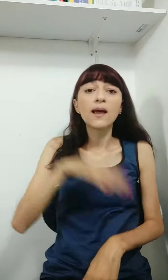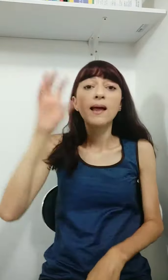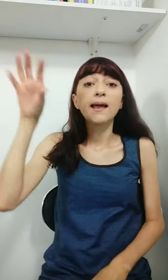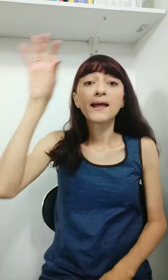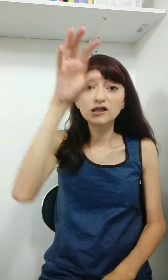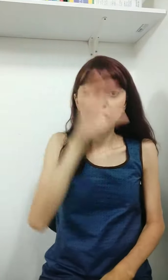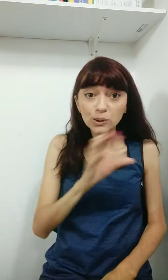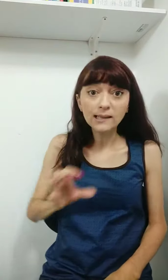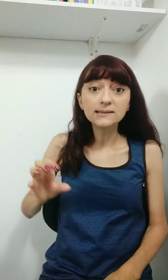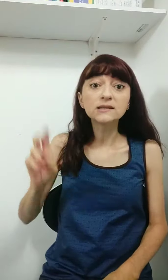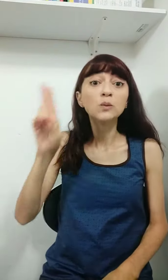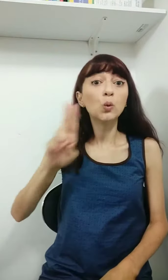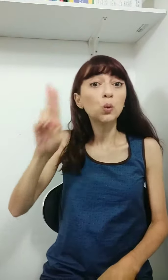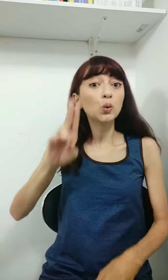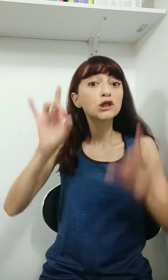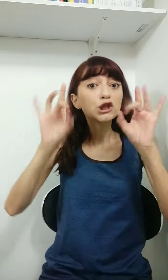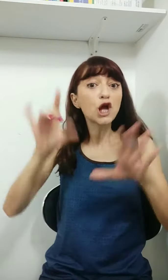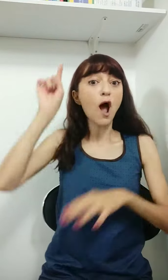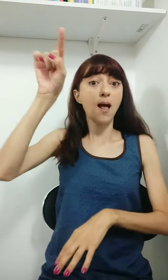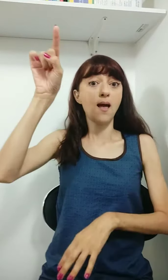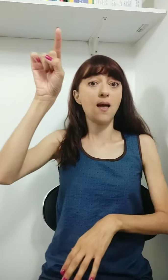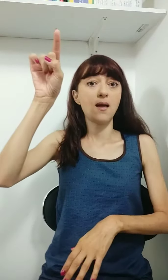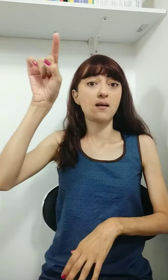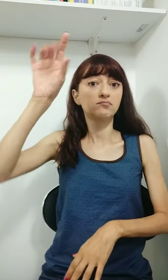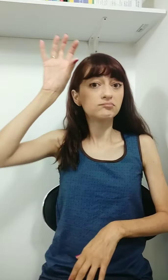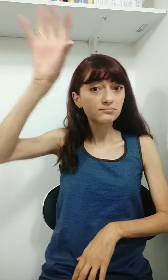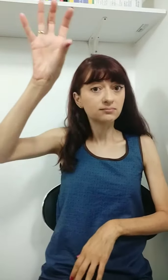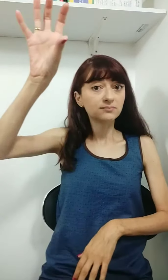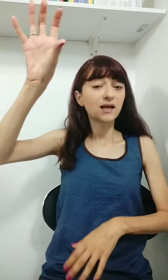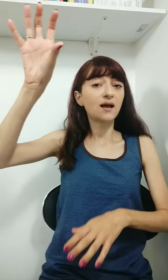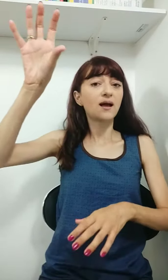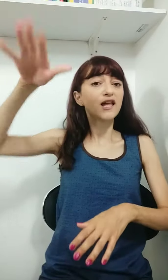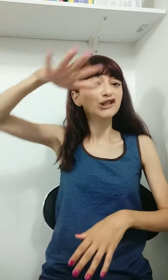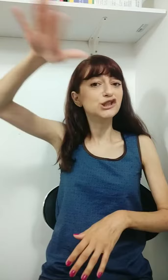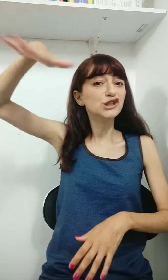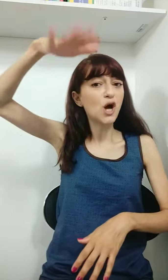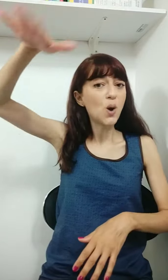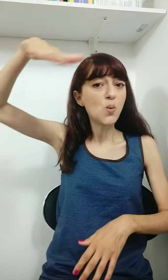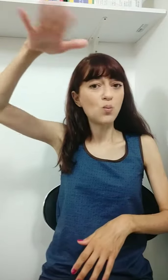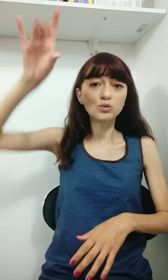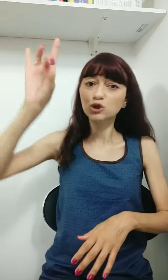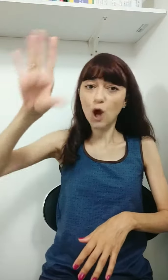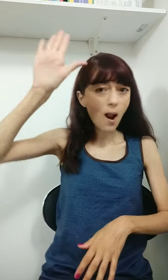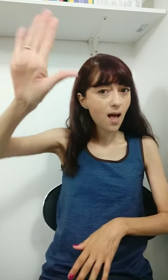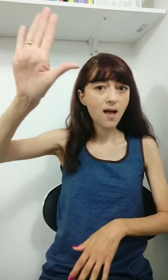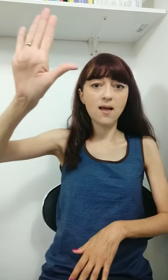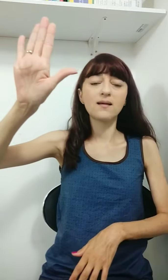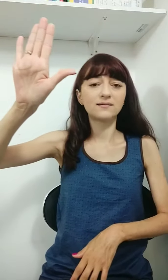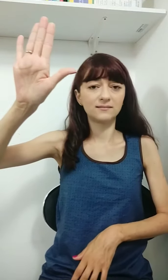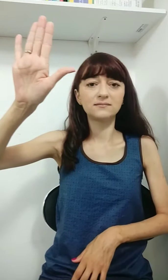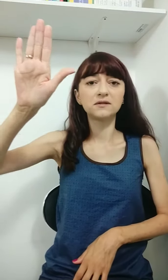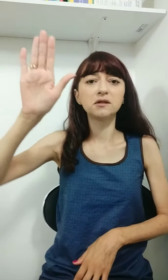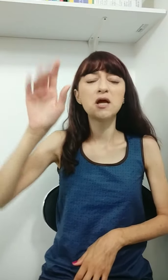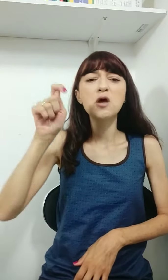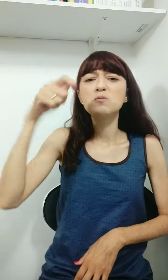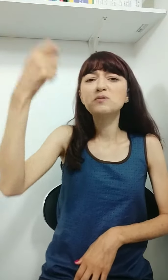diferença entre regionalismos e variações. Regionalismos é um sinal específico que ele é utilizado só lá. Tá?